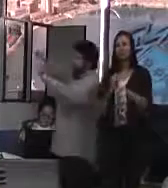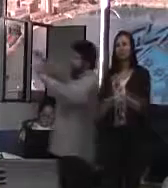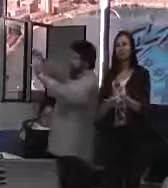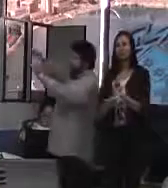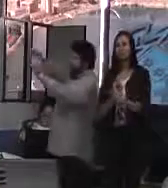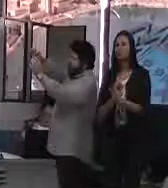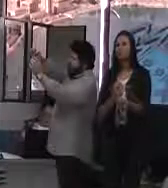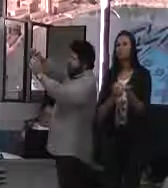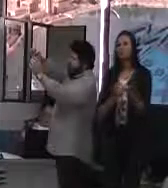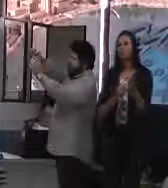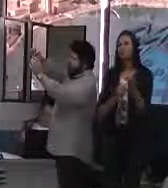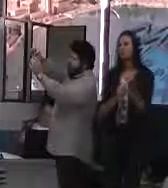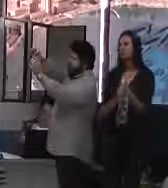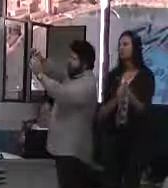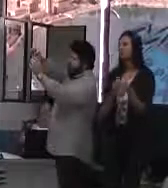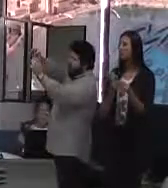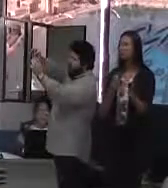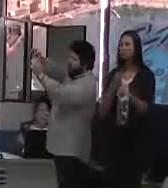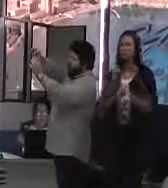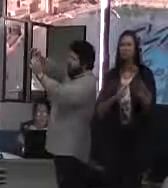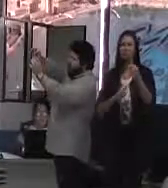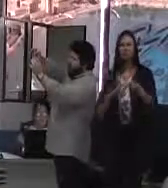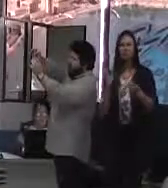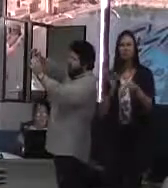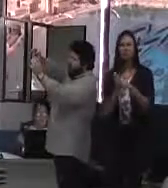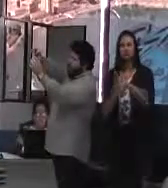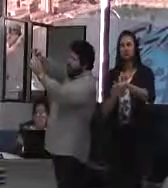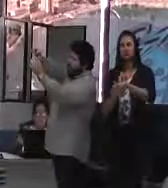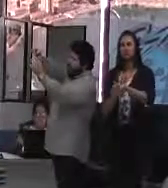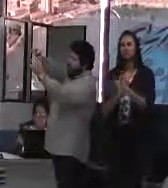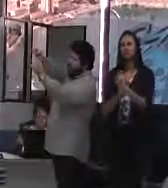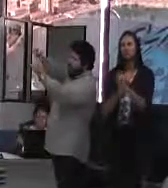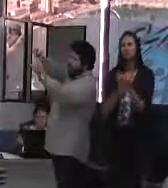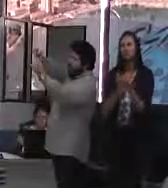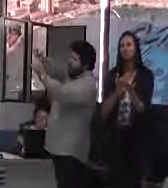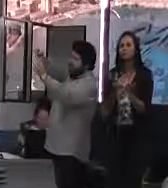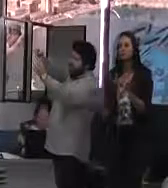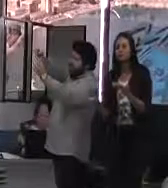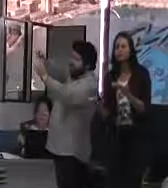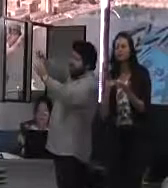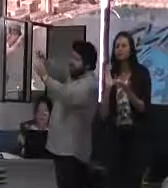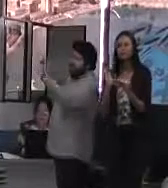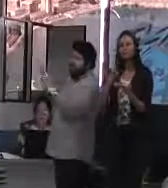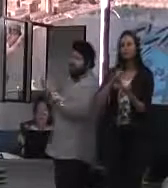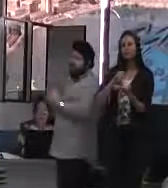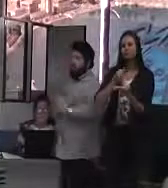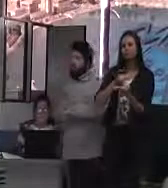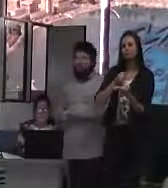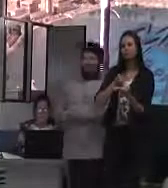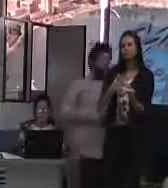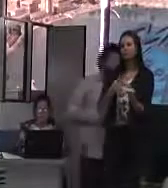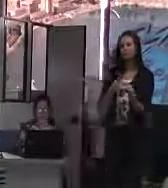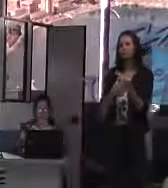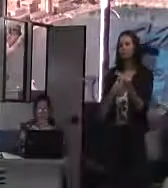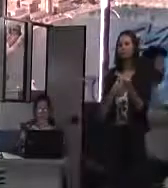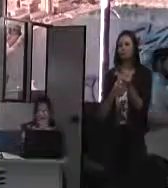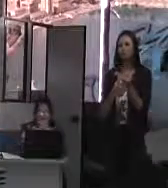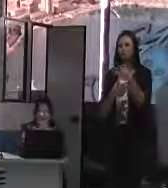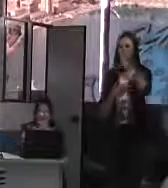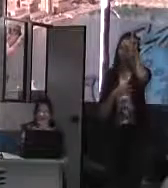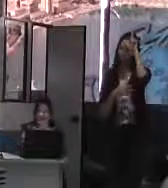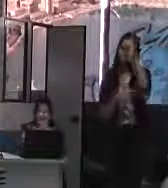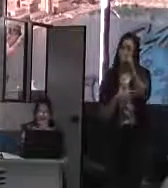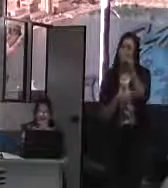Então, a população de Ilhéus perde realmente uma grande liderança,